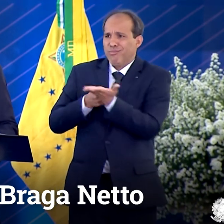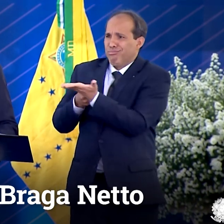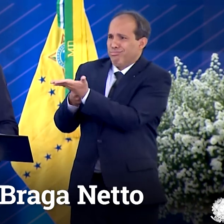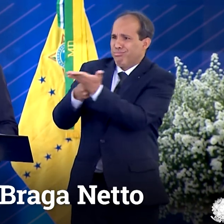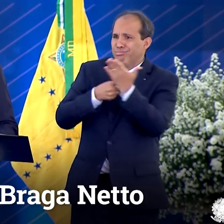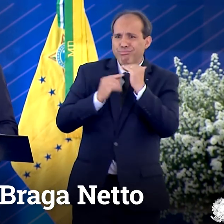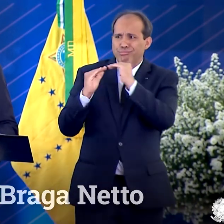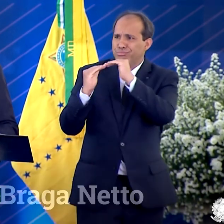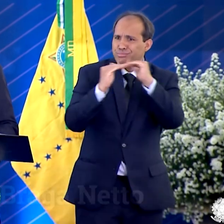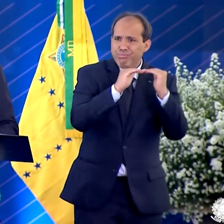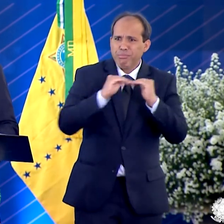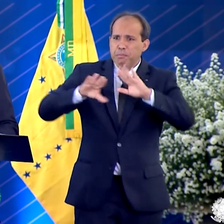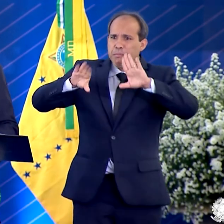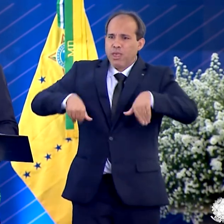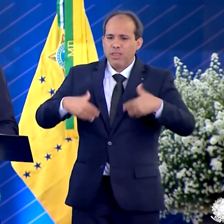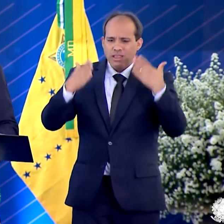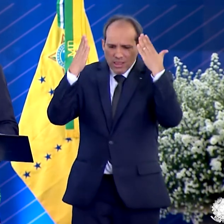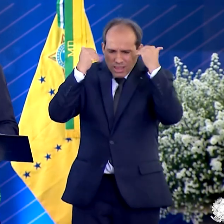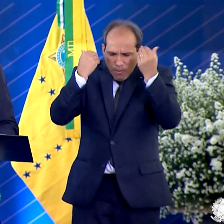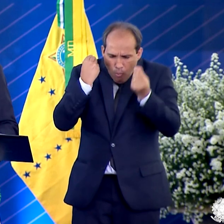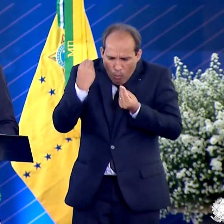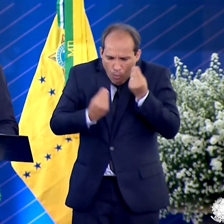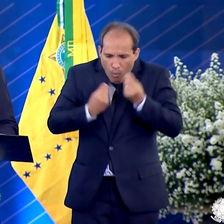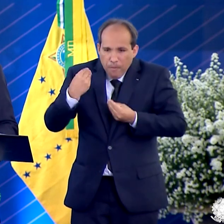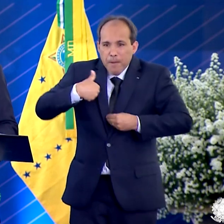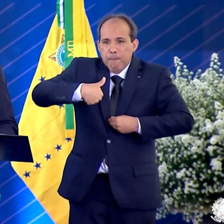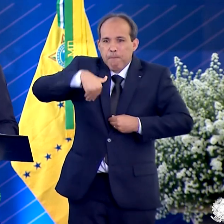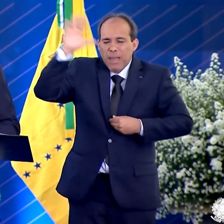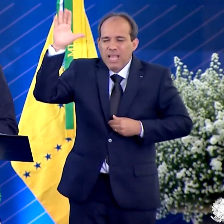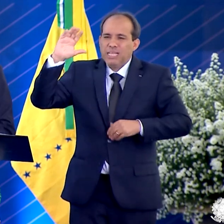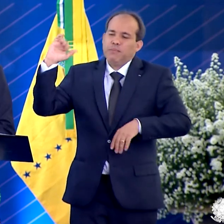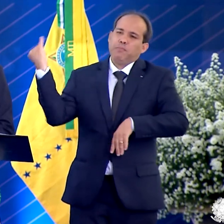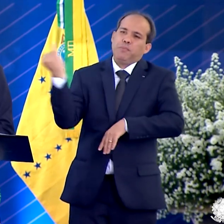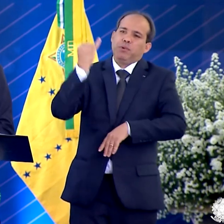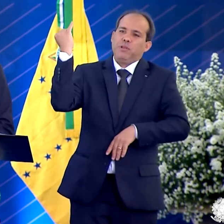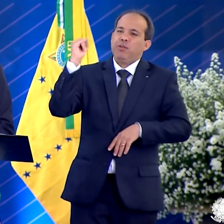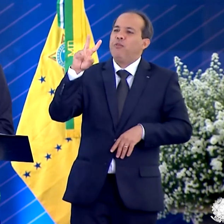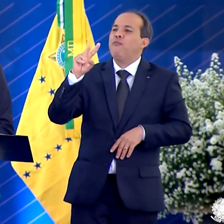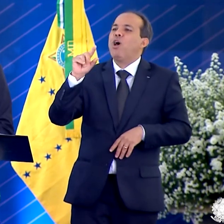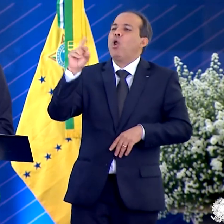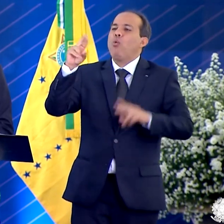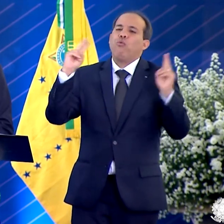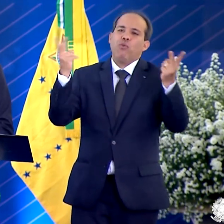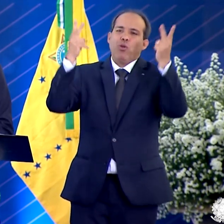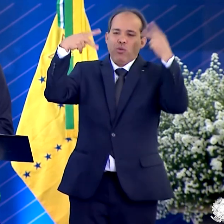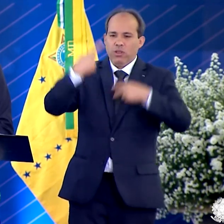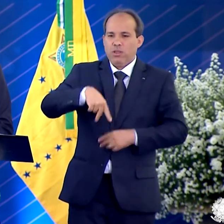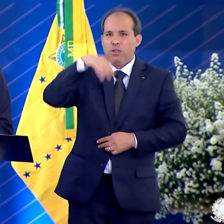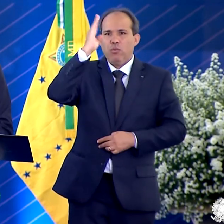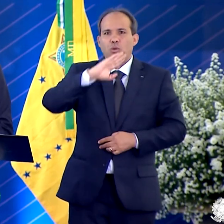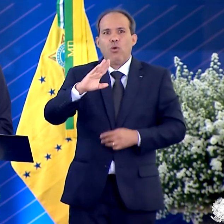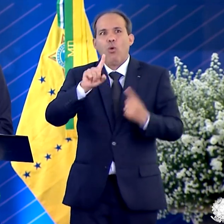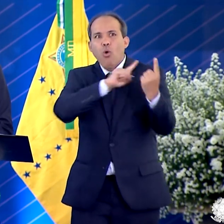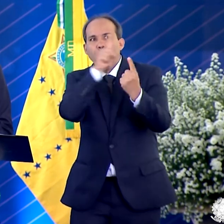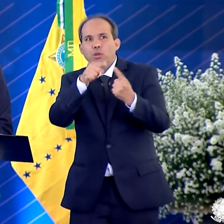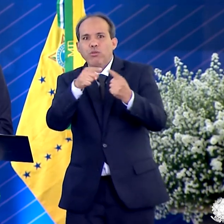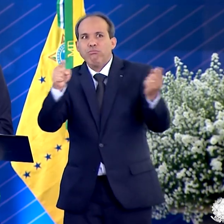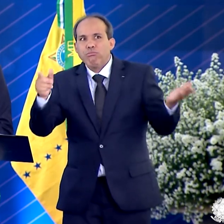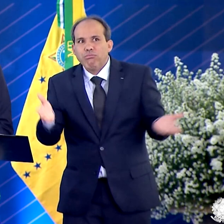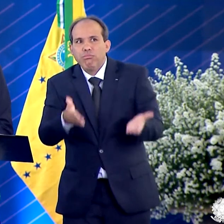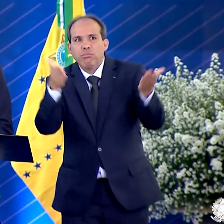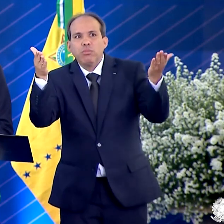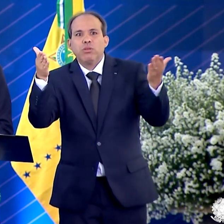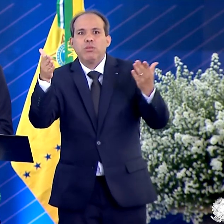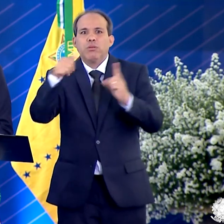disciplinadas na preservação dos mais caros valores nacionais, no propósito de atuarem como vetores